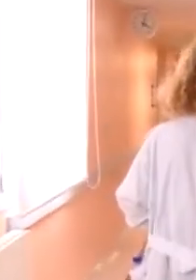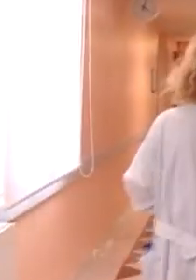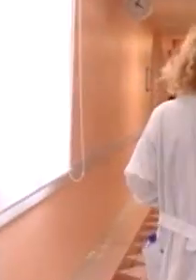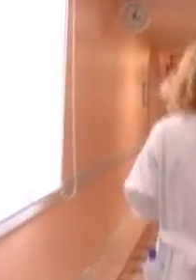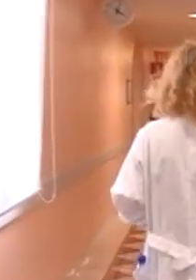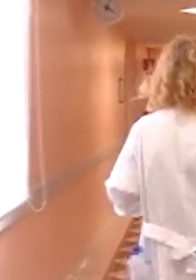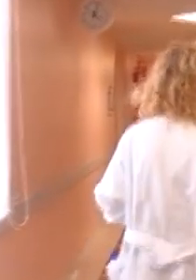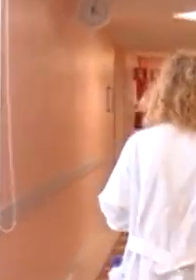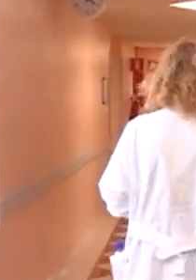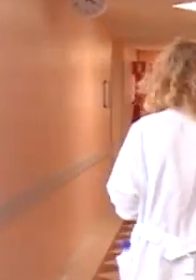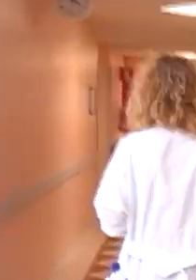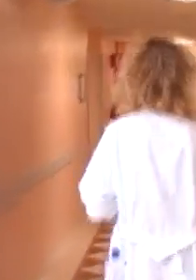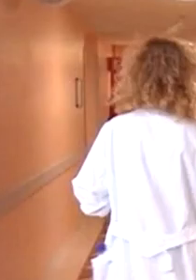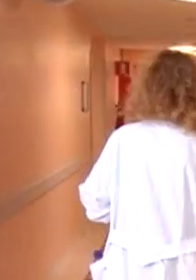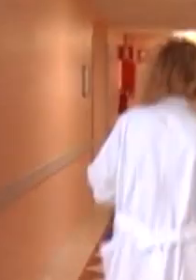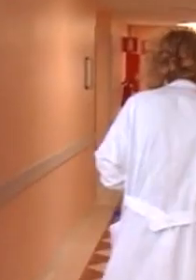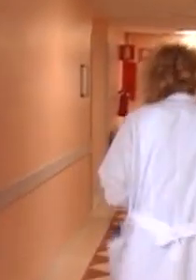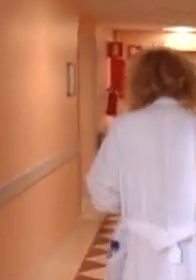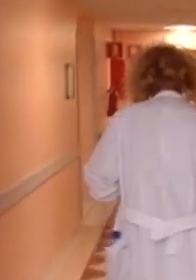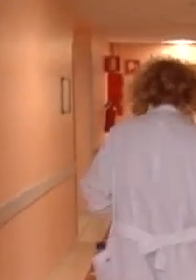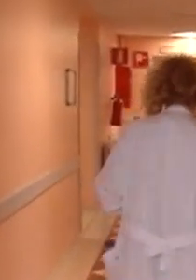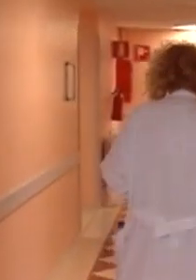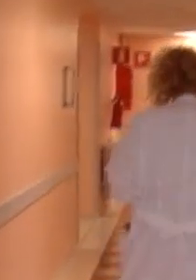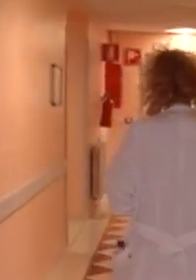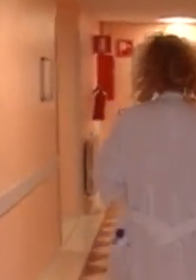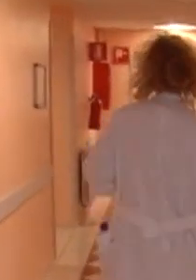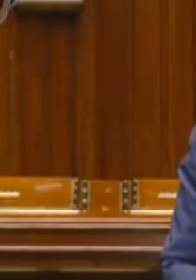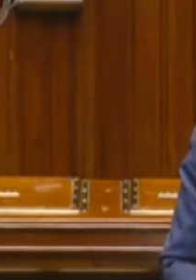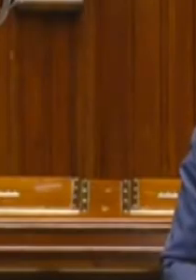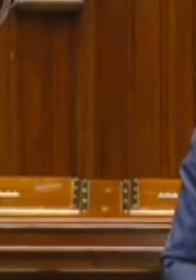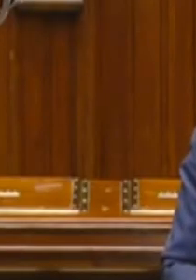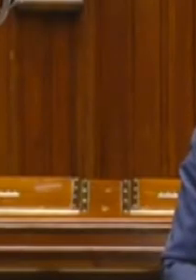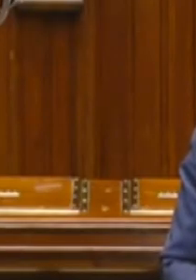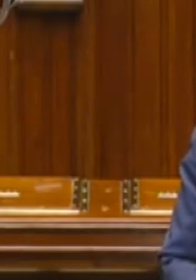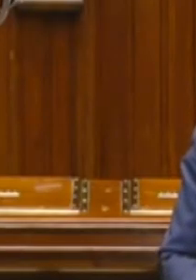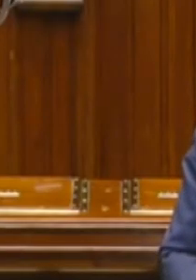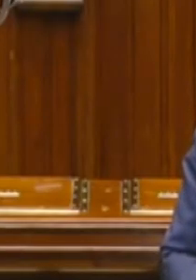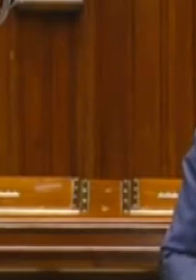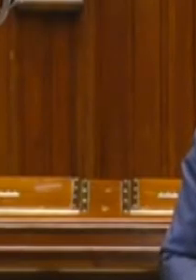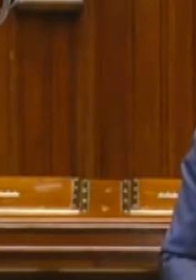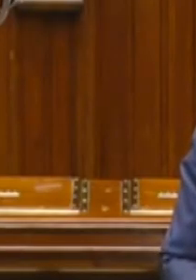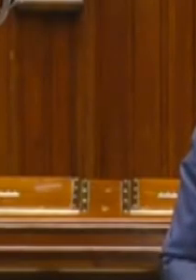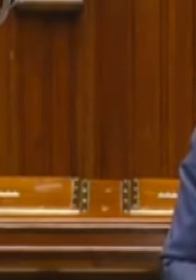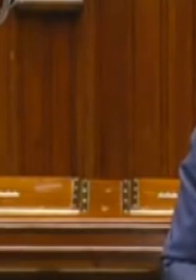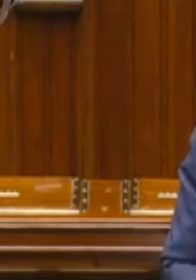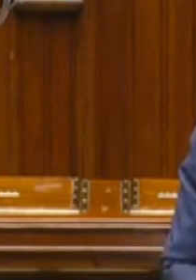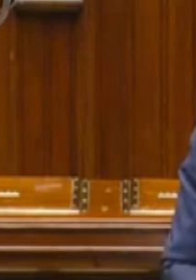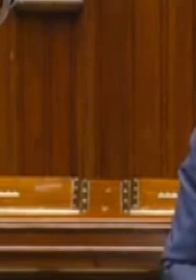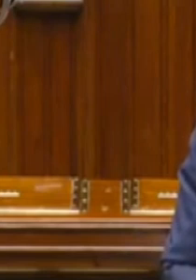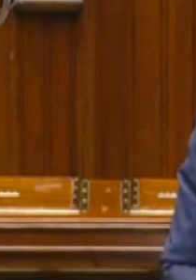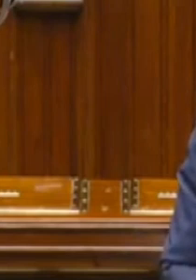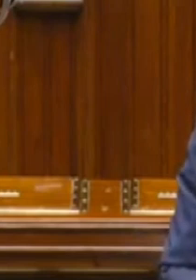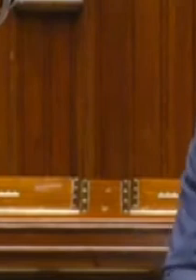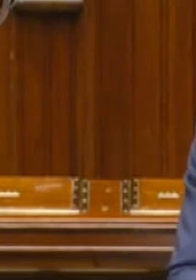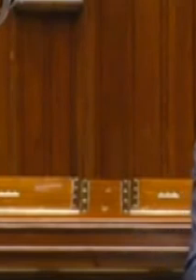l'aspetto critico previsione che è anche una speranza nelle ore in cui è in corso un serrato confronto tra regioni e governo con il premier conte che ha